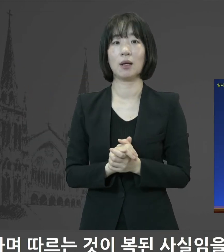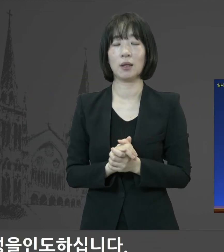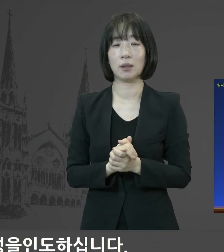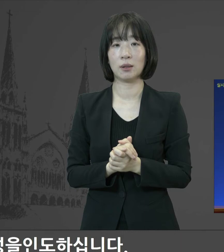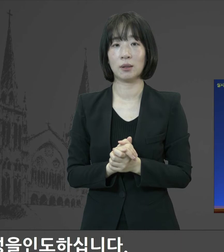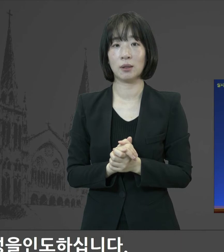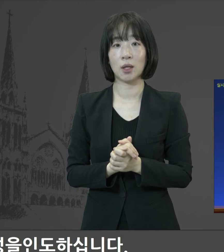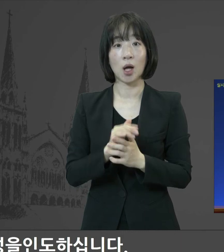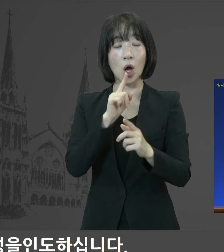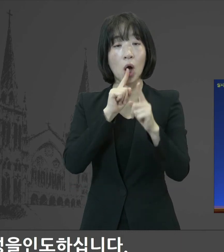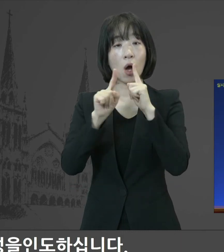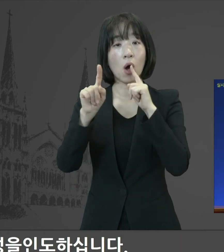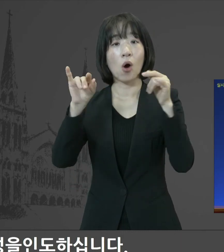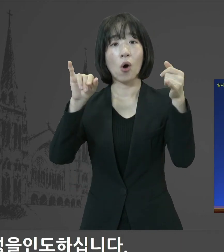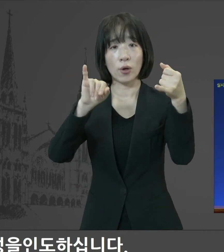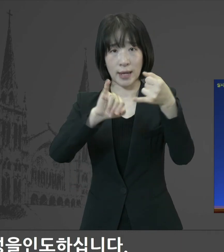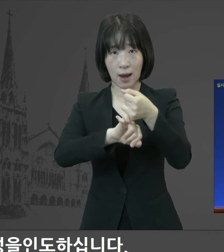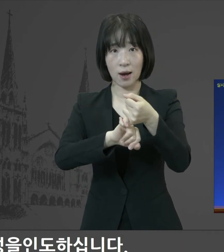언약에